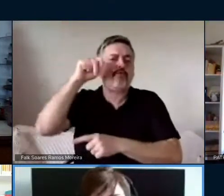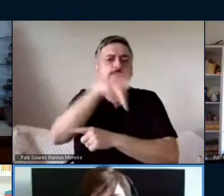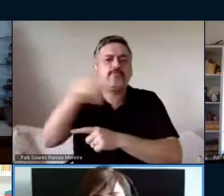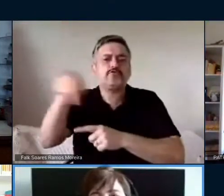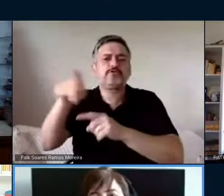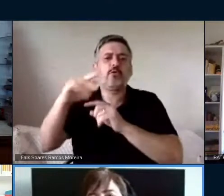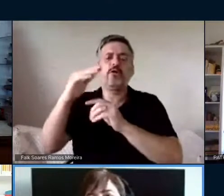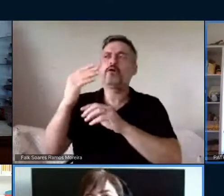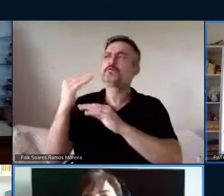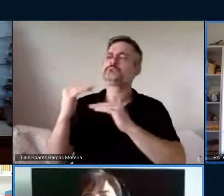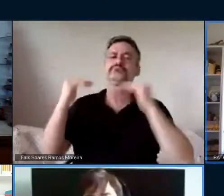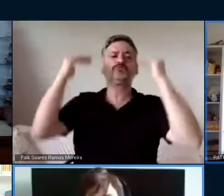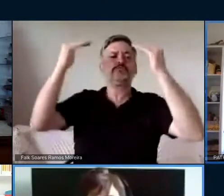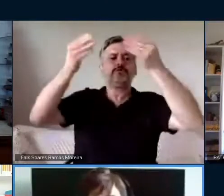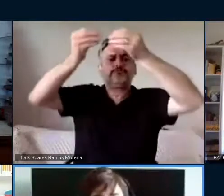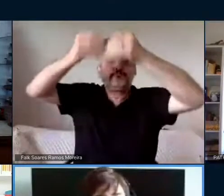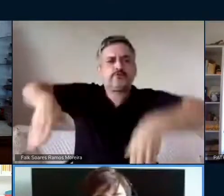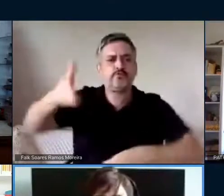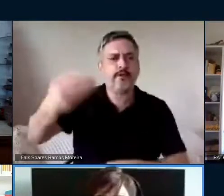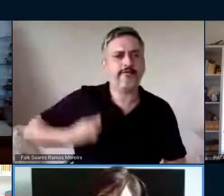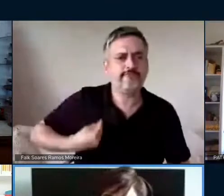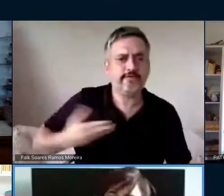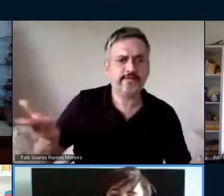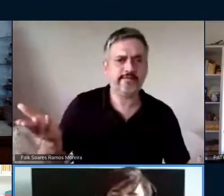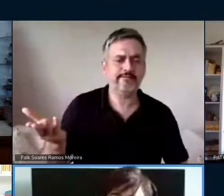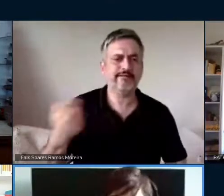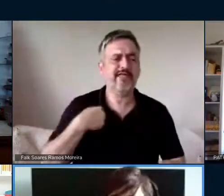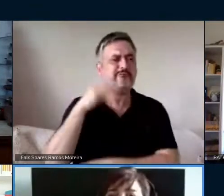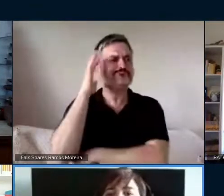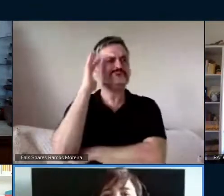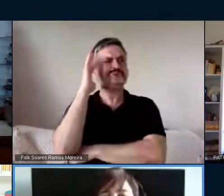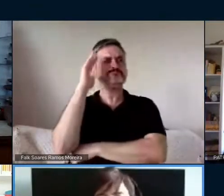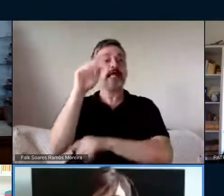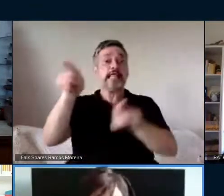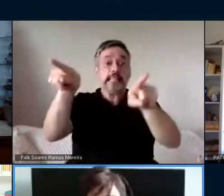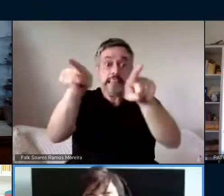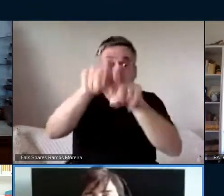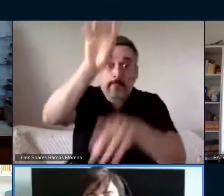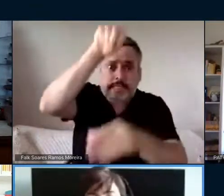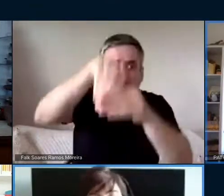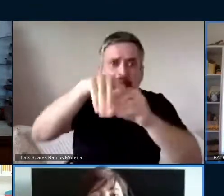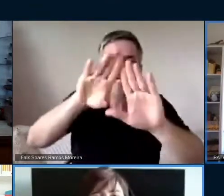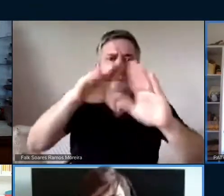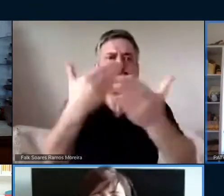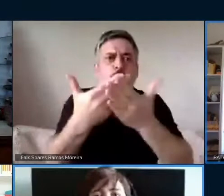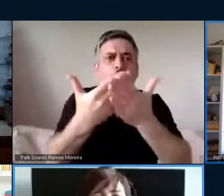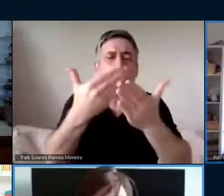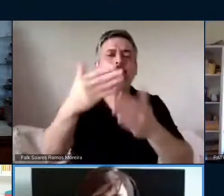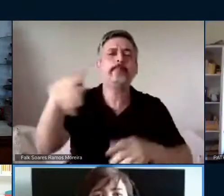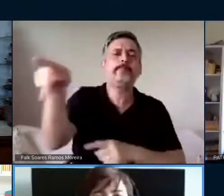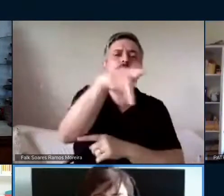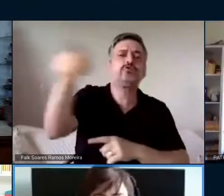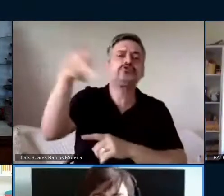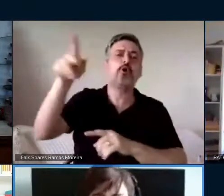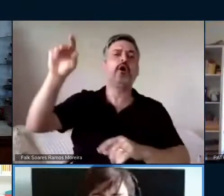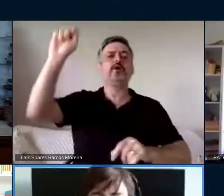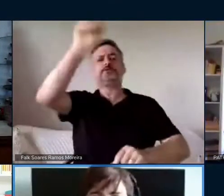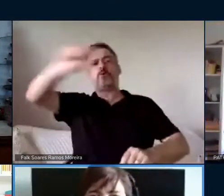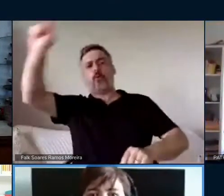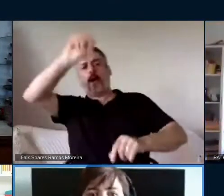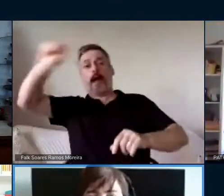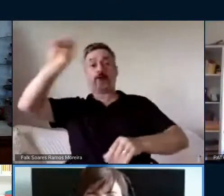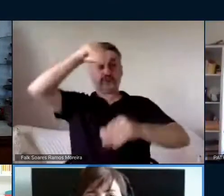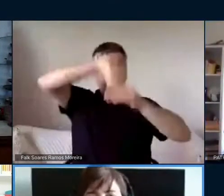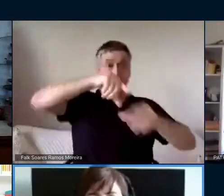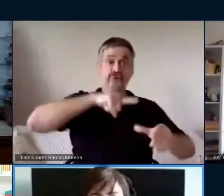que vai ser os professores, quer sejam surdos ou não surdos, para ensinarem outros surdos.